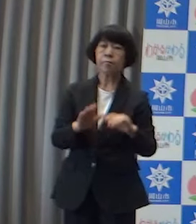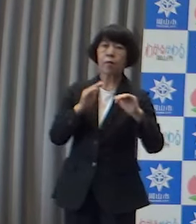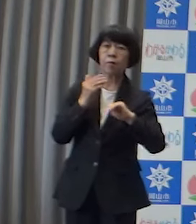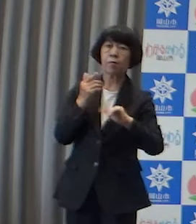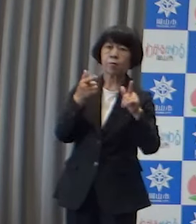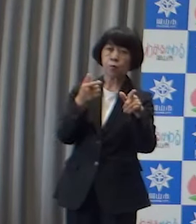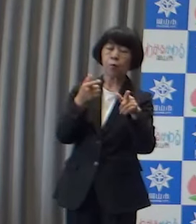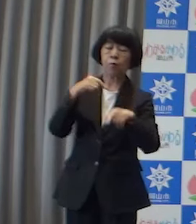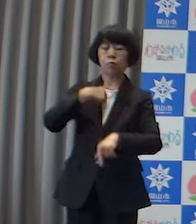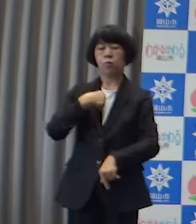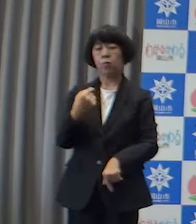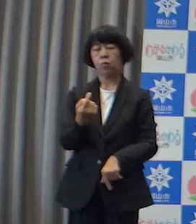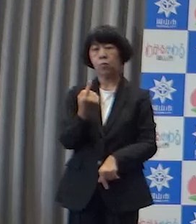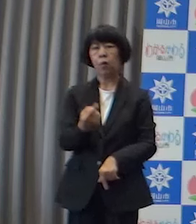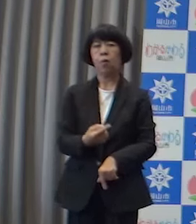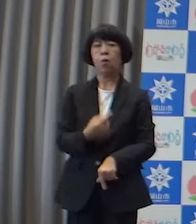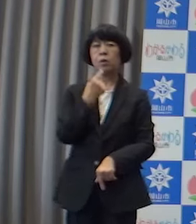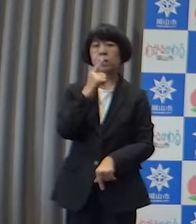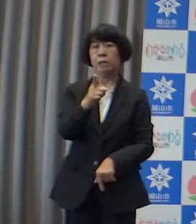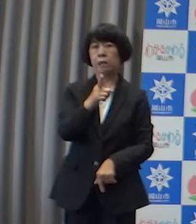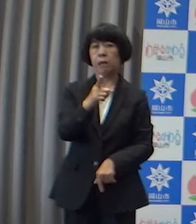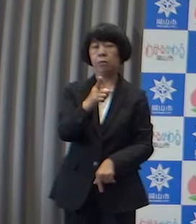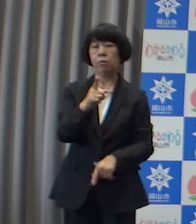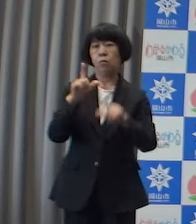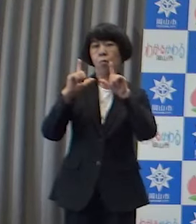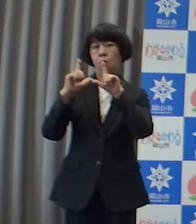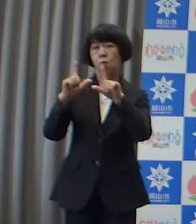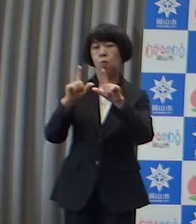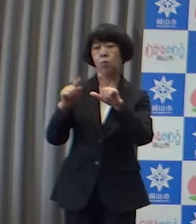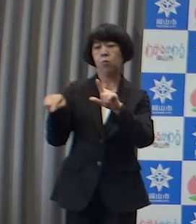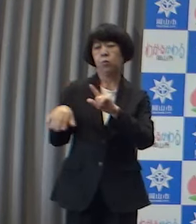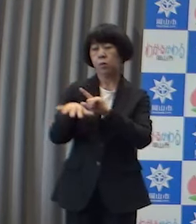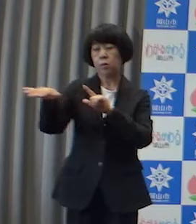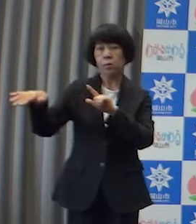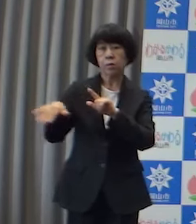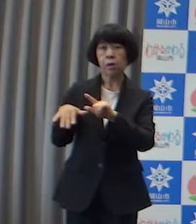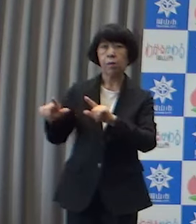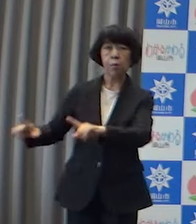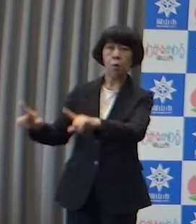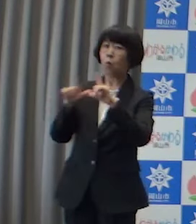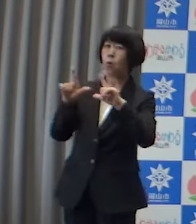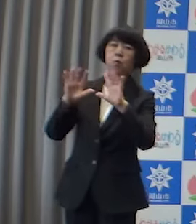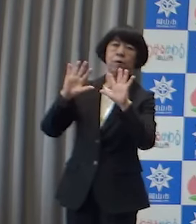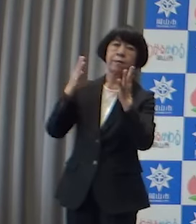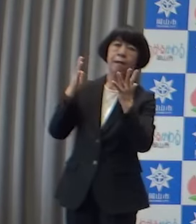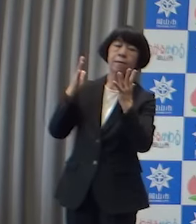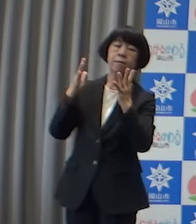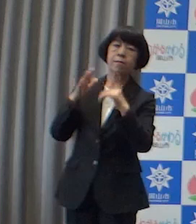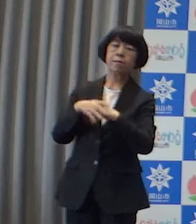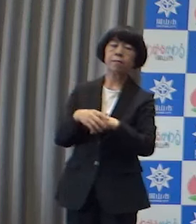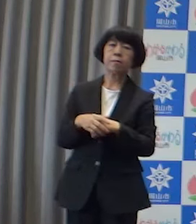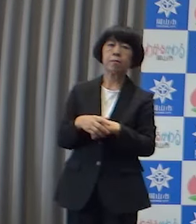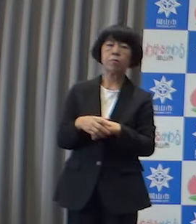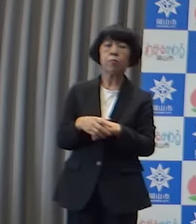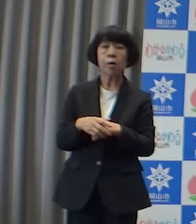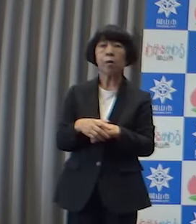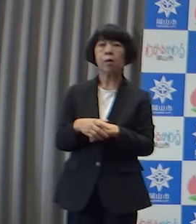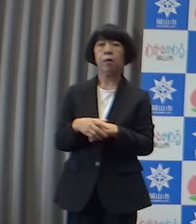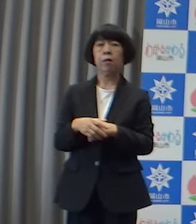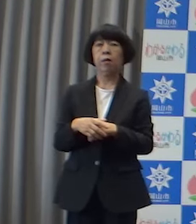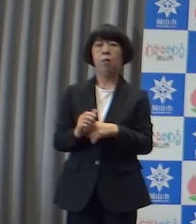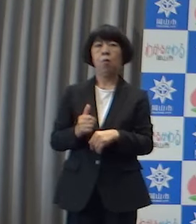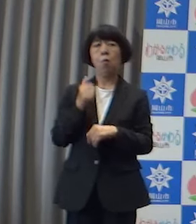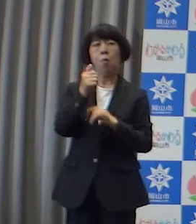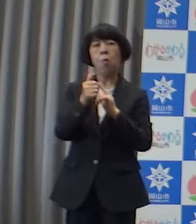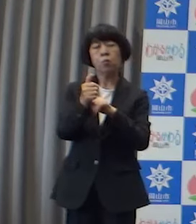そういったことを言ったという報告はありません。まず謝罪は、私はここでも